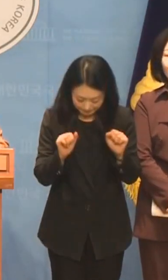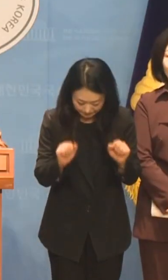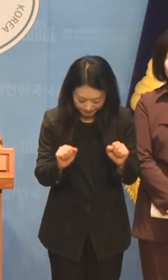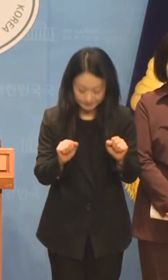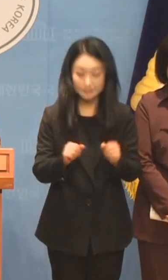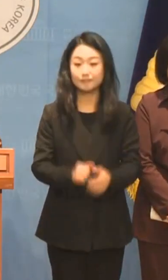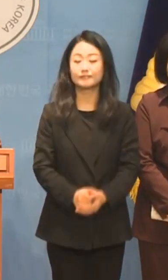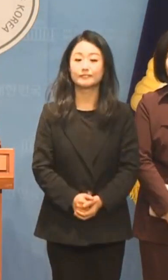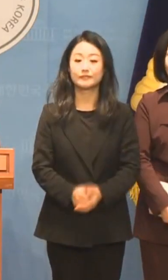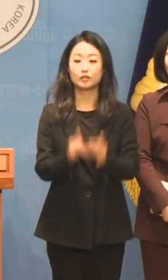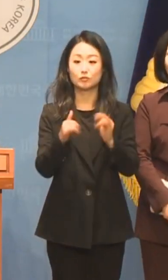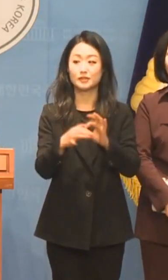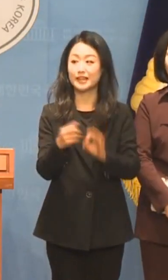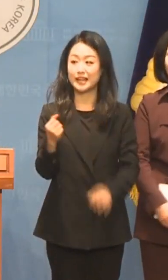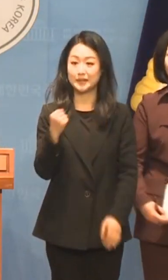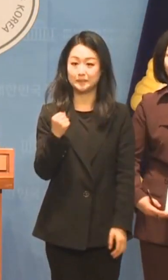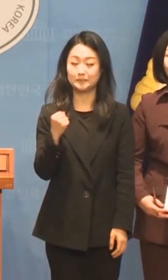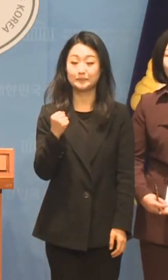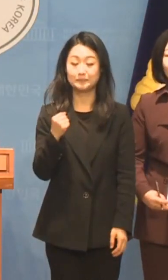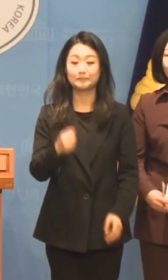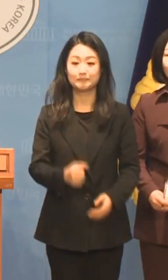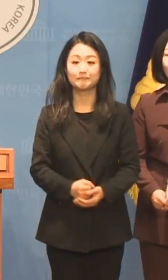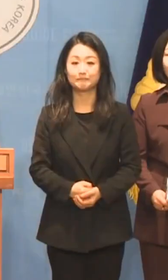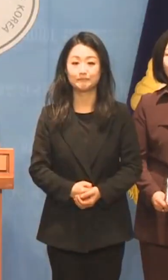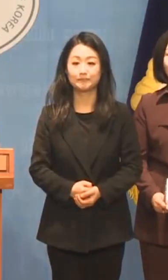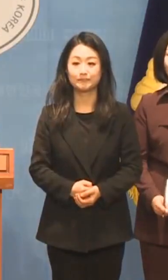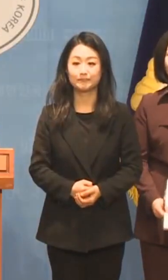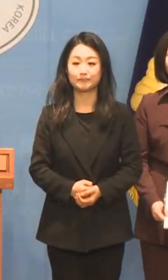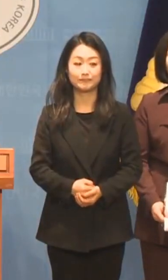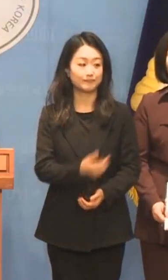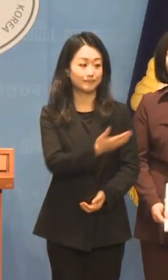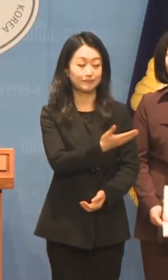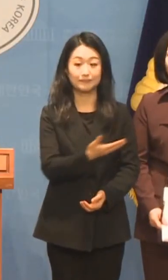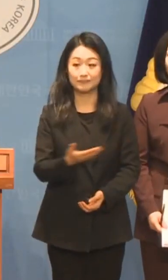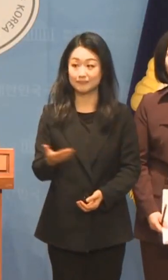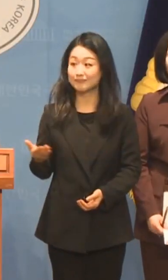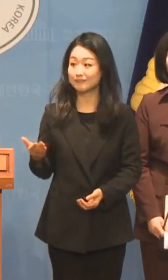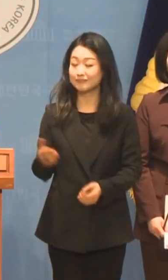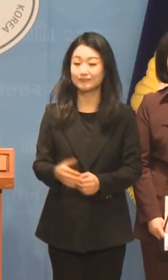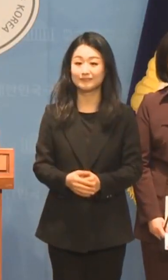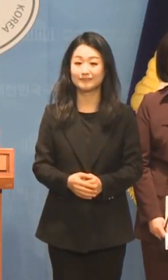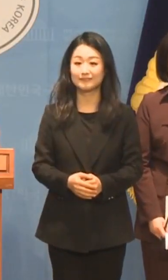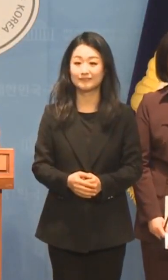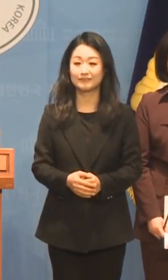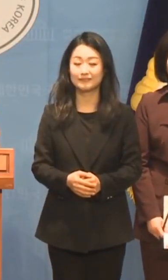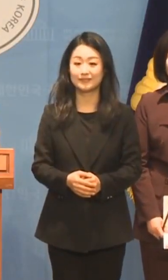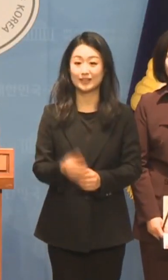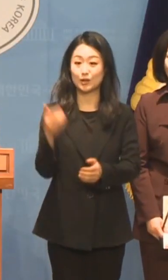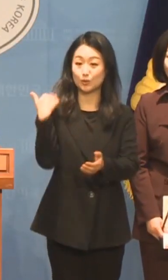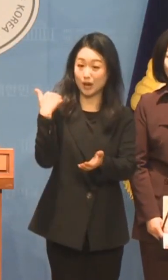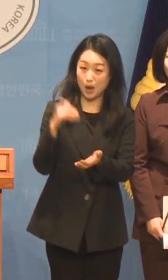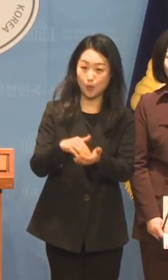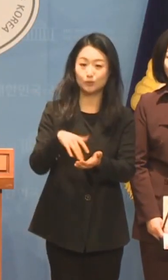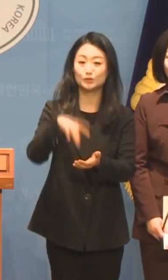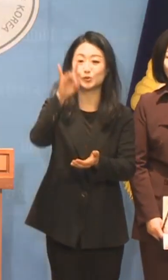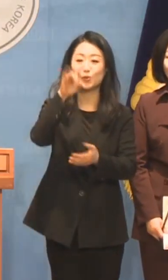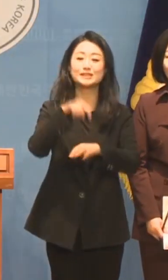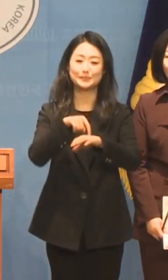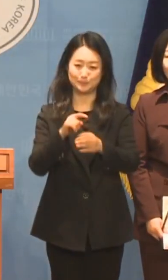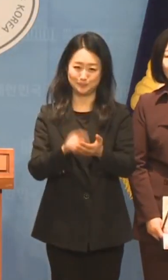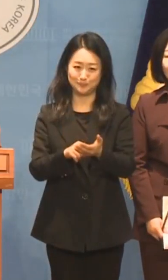안녕하십니까. 우리 국민의힘의 소위 이름은 돌초인데요. 돌아온 초심